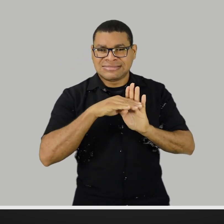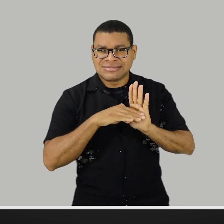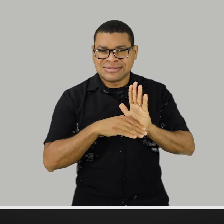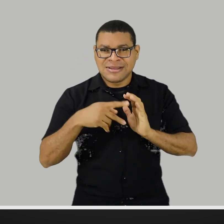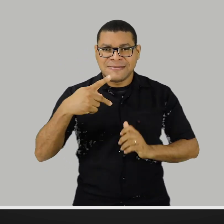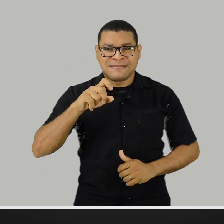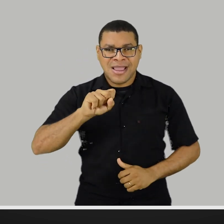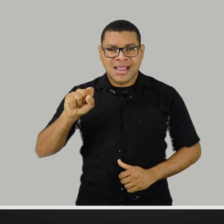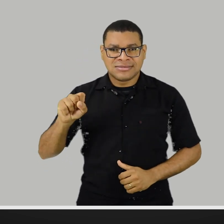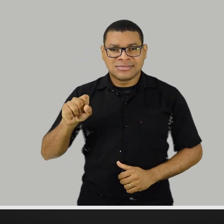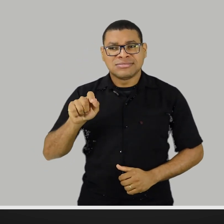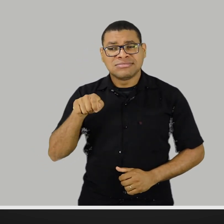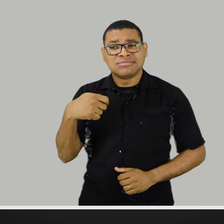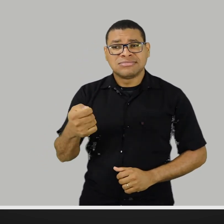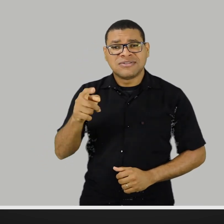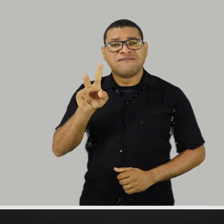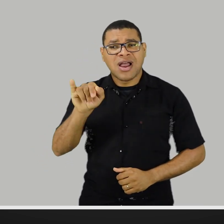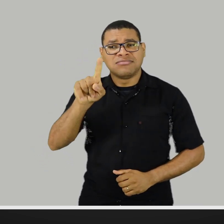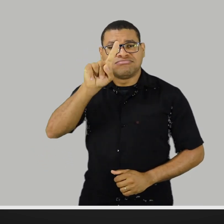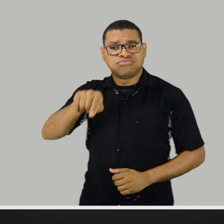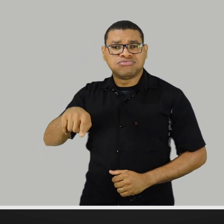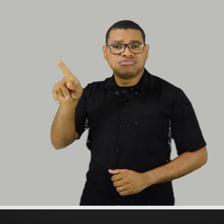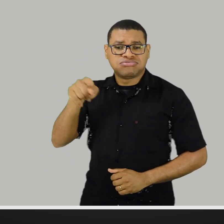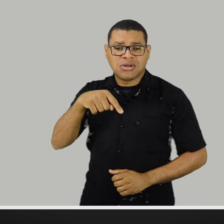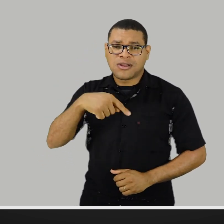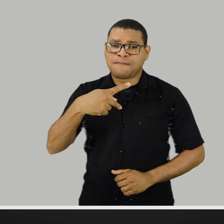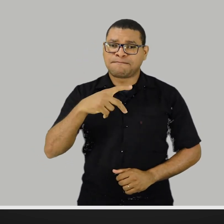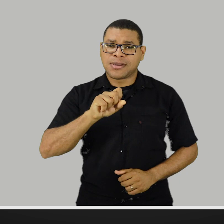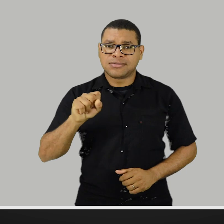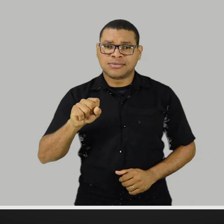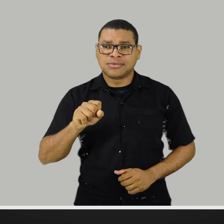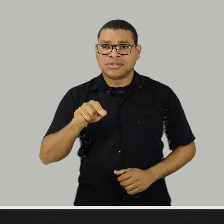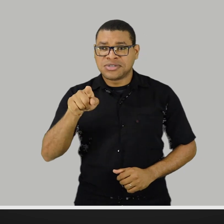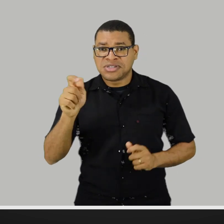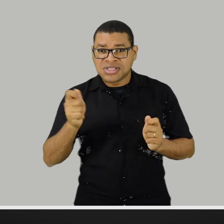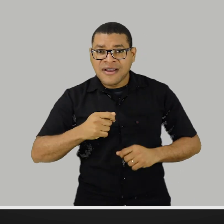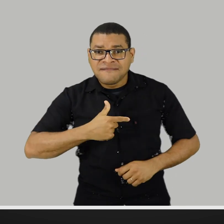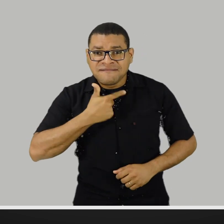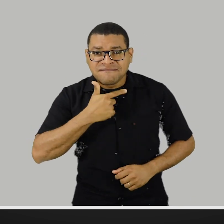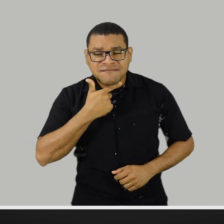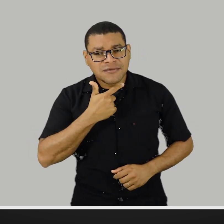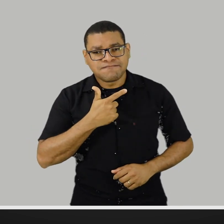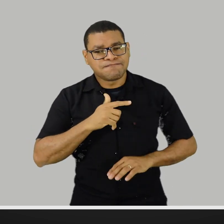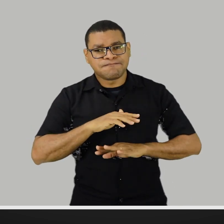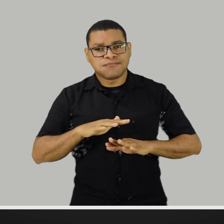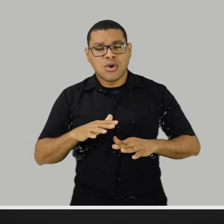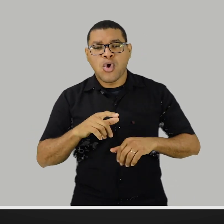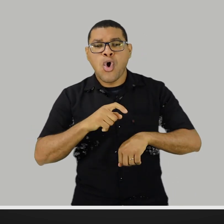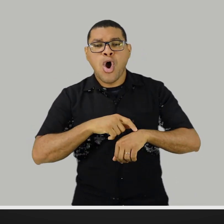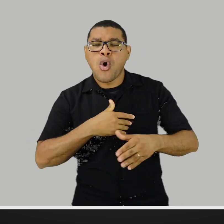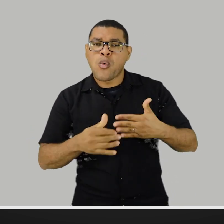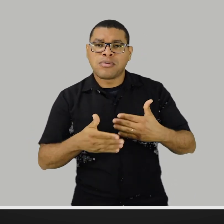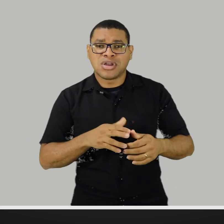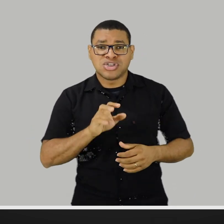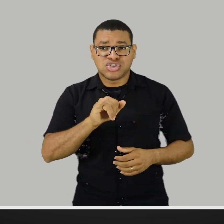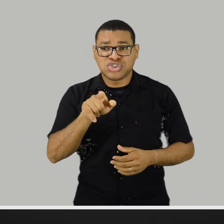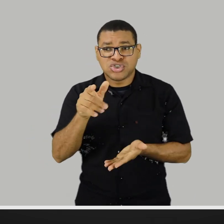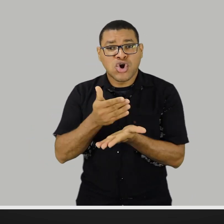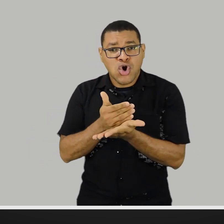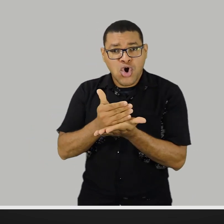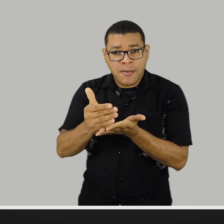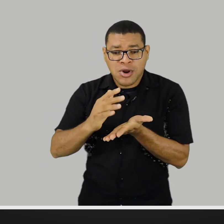seletivo esse será eliminado do processo seletivo e perderá o direito à vaga a qualquer tempo